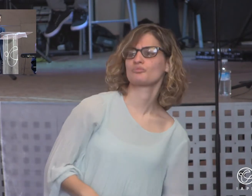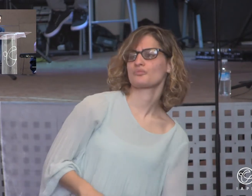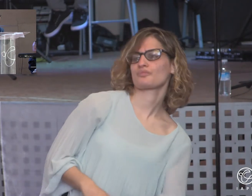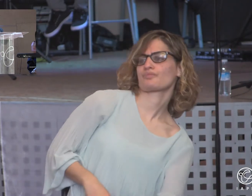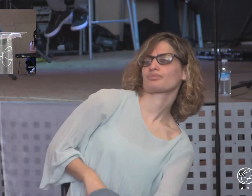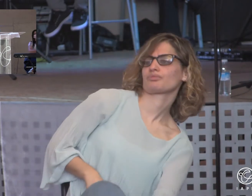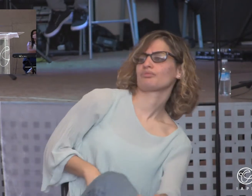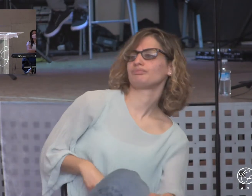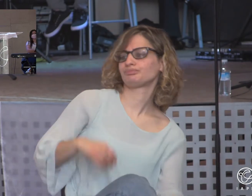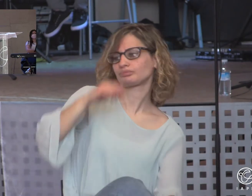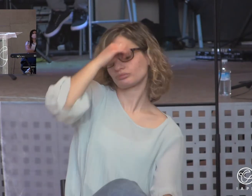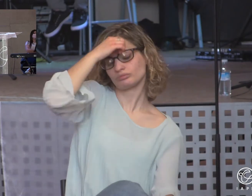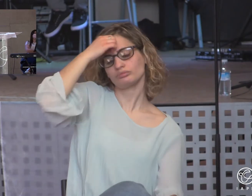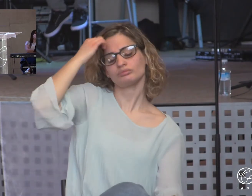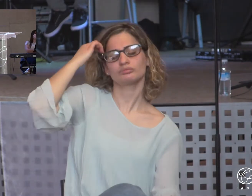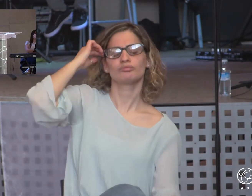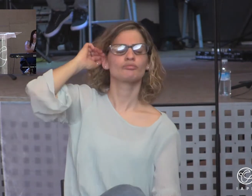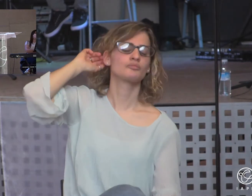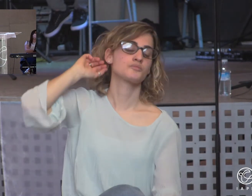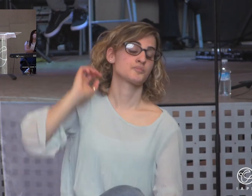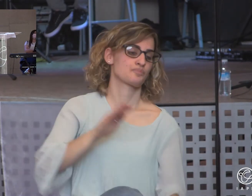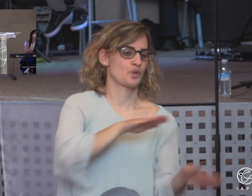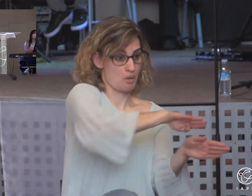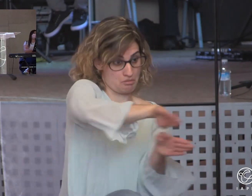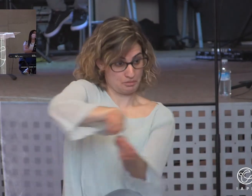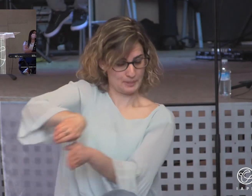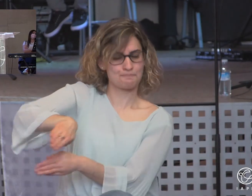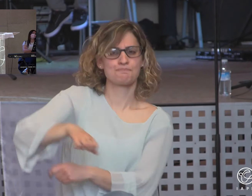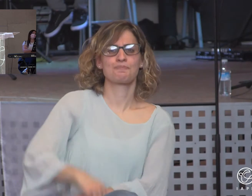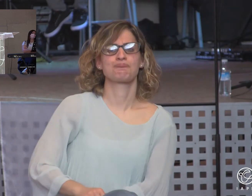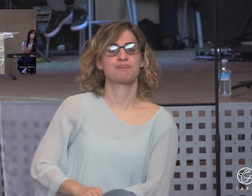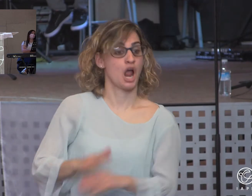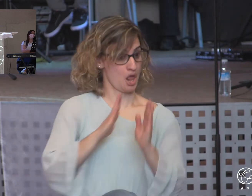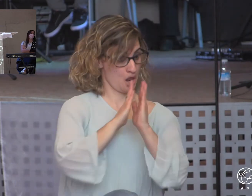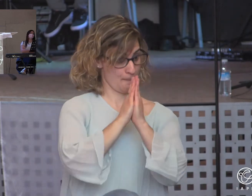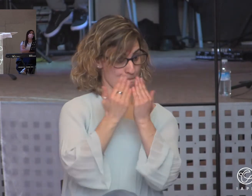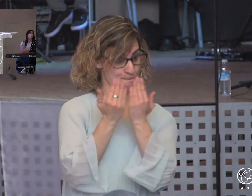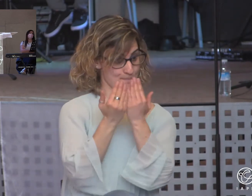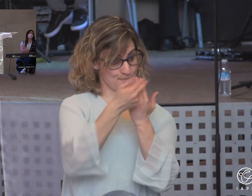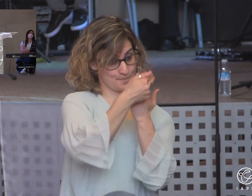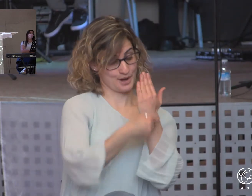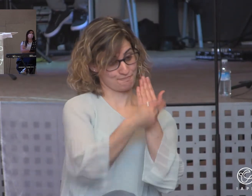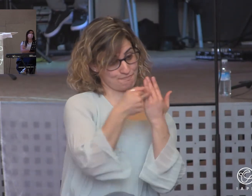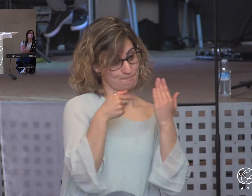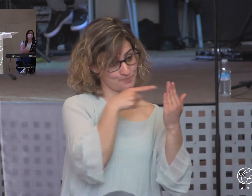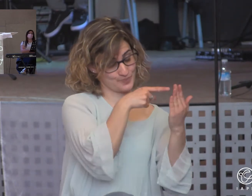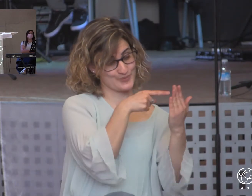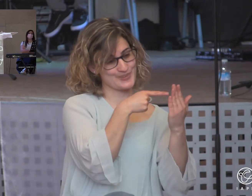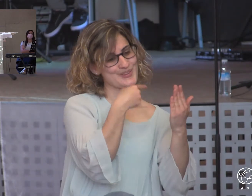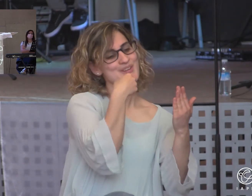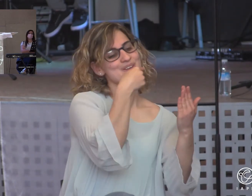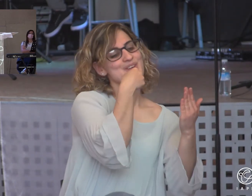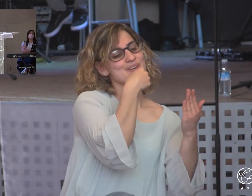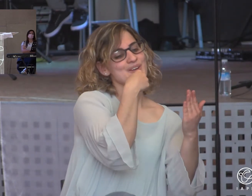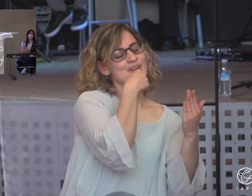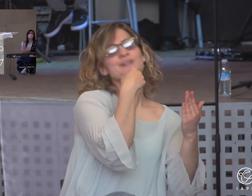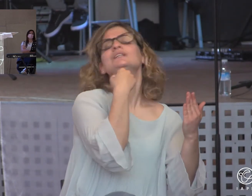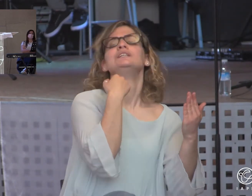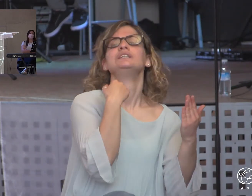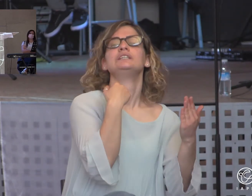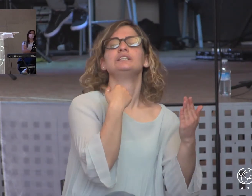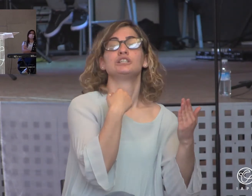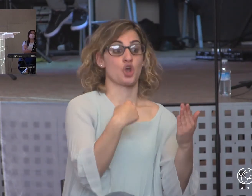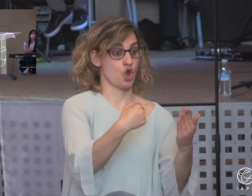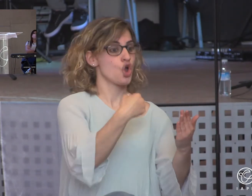era niño, hablaba como un niño, juzgaba como un niño, mas cuando fui